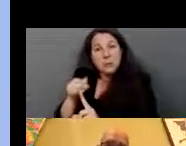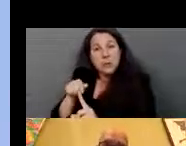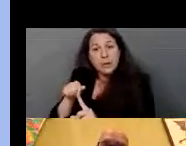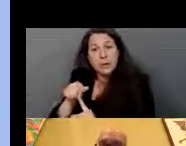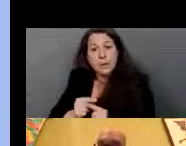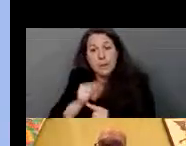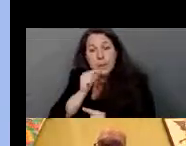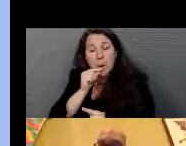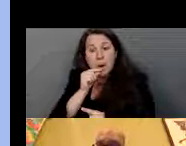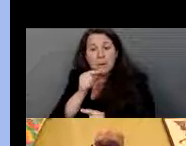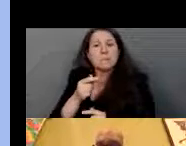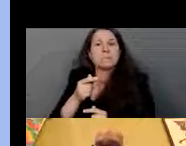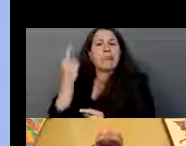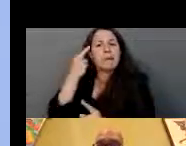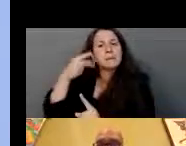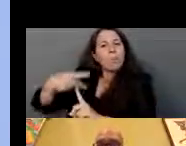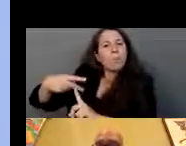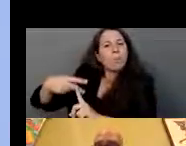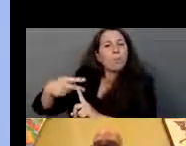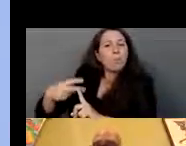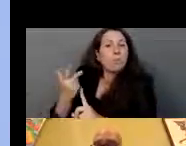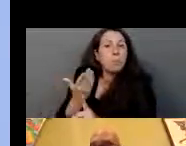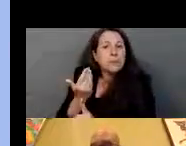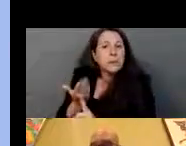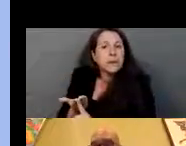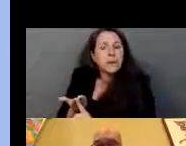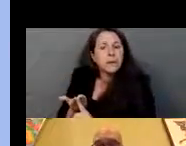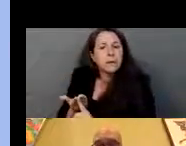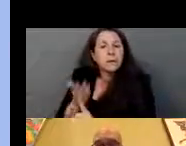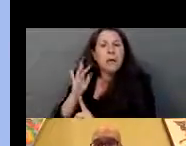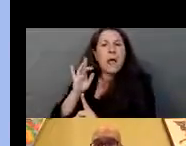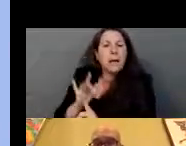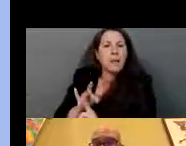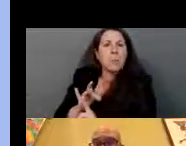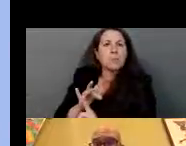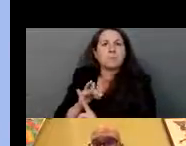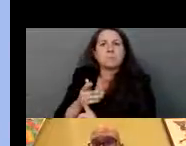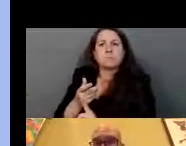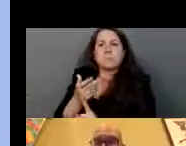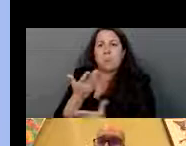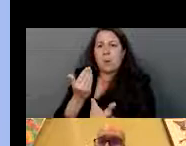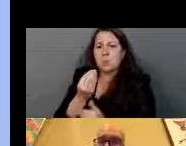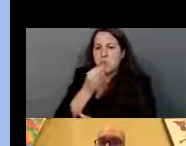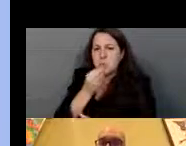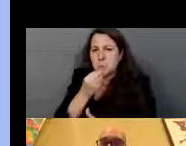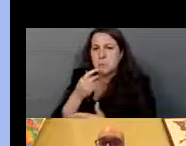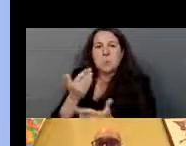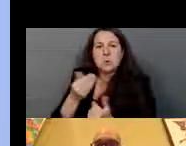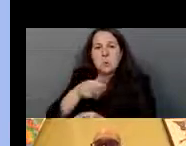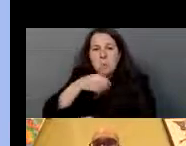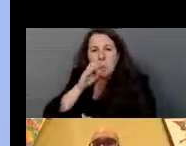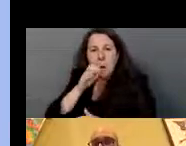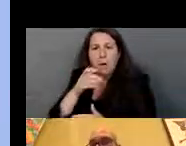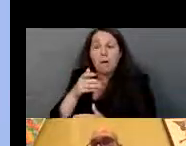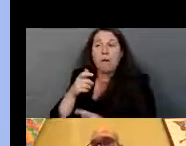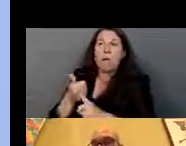gens qui ont, pour des raisons quelconques, ont besoin d'utiliser une paille justement pour pouvoir se nourrir, pour pouvoir boire, ont dû s'expliquer,